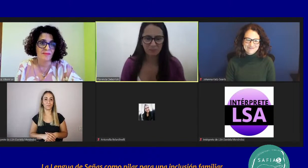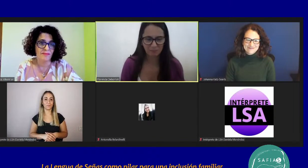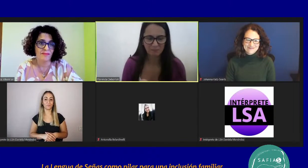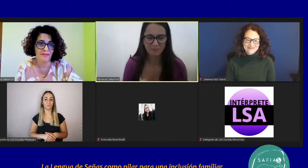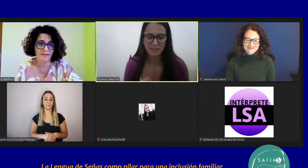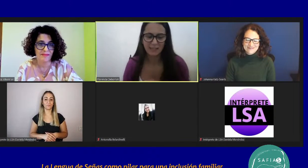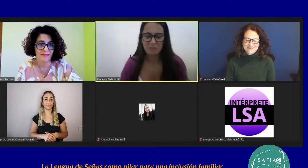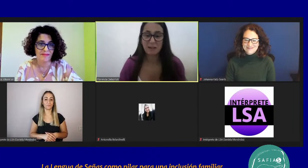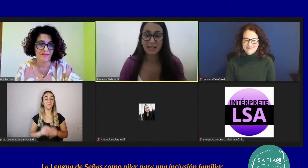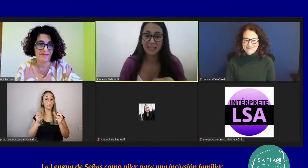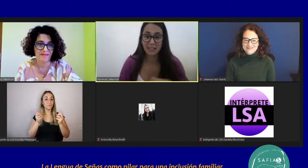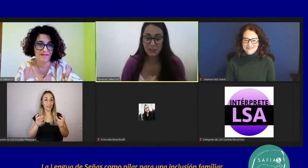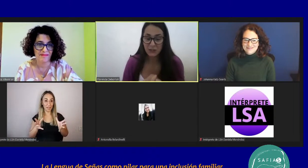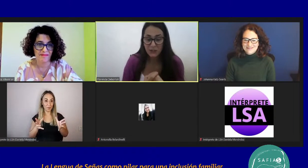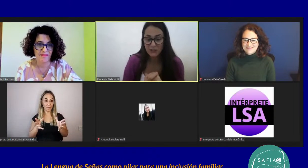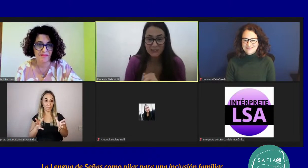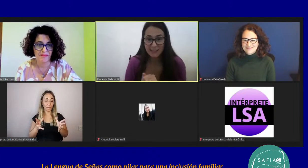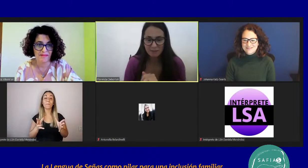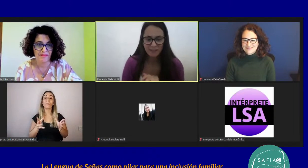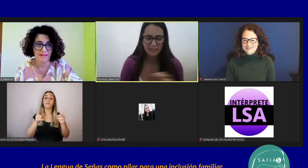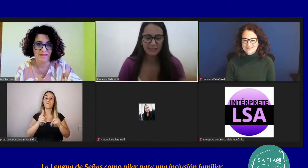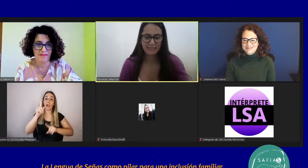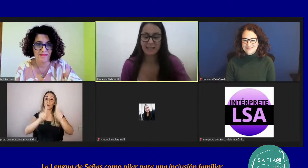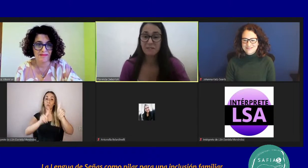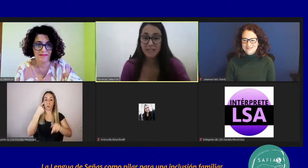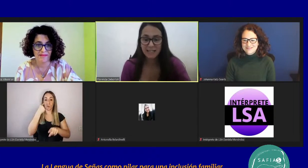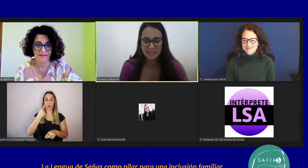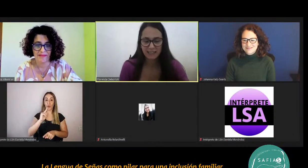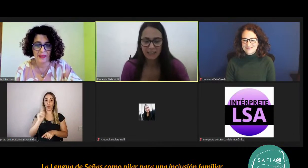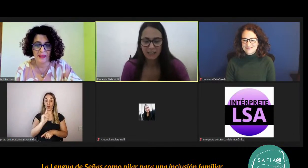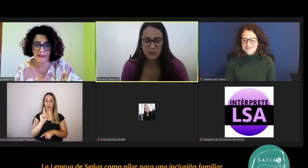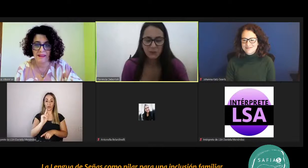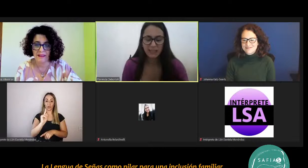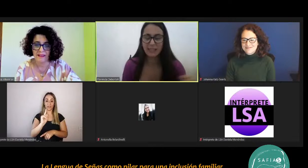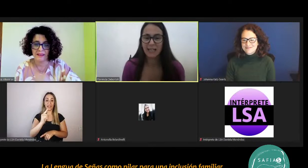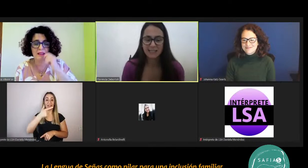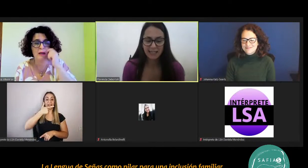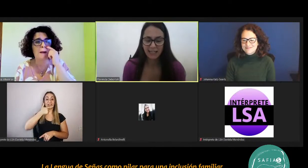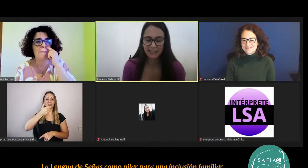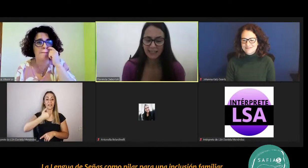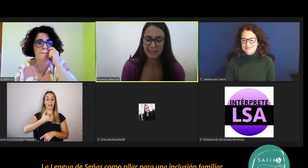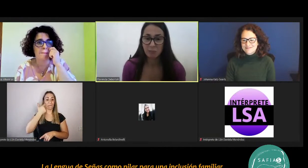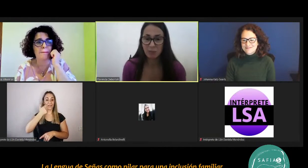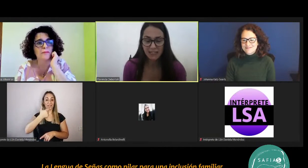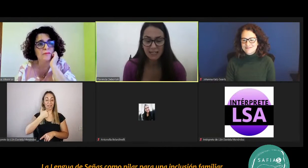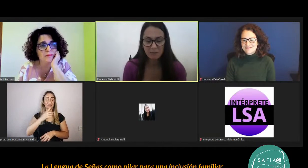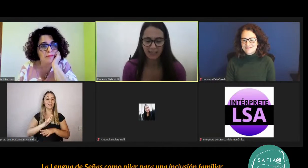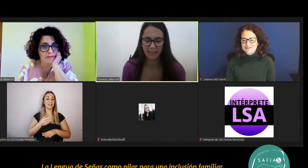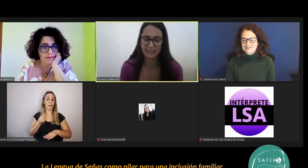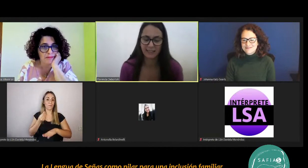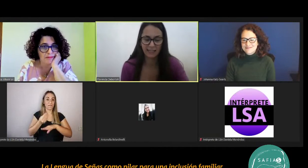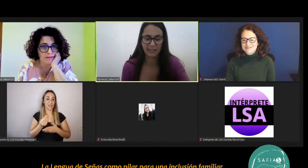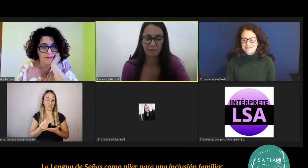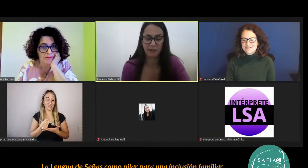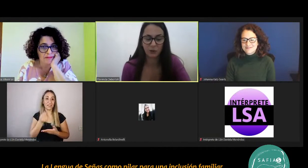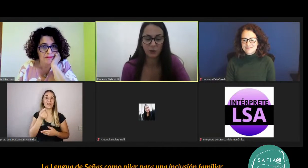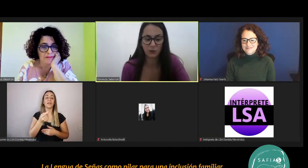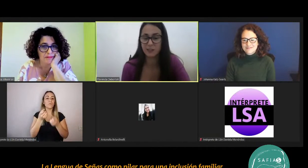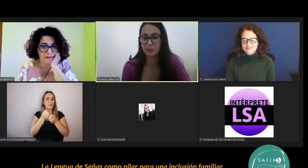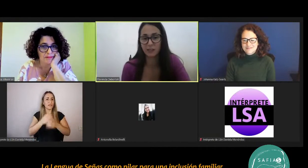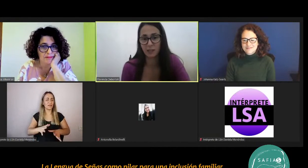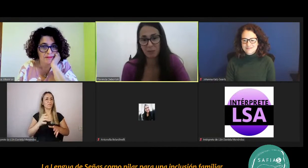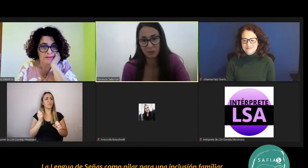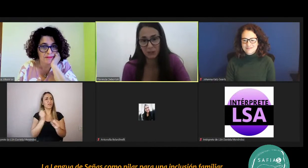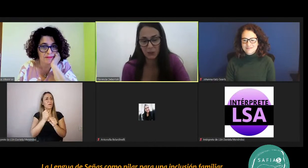Bien. Para quienes no nos conocen, Tapias surge del hacer en interdisciplina entre el